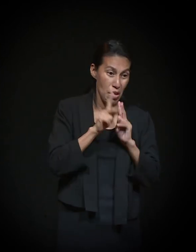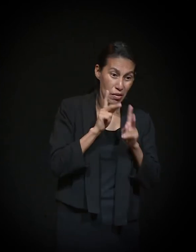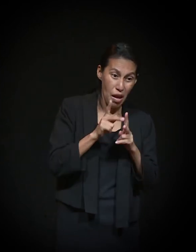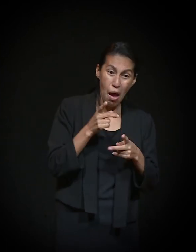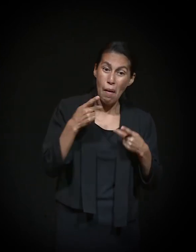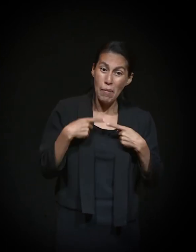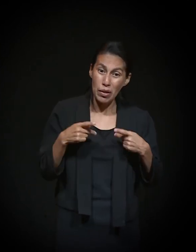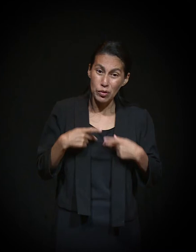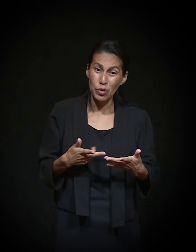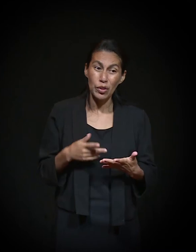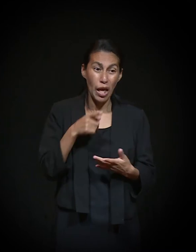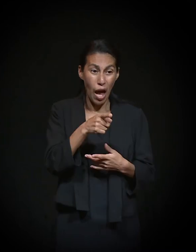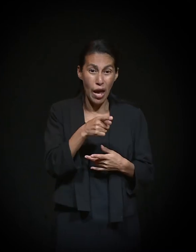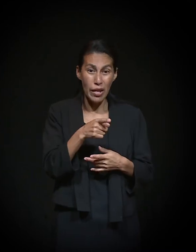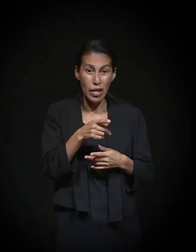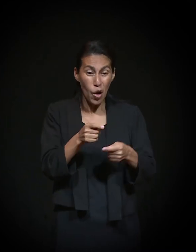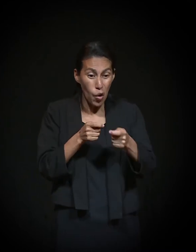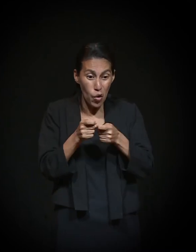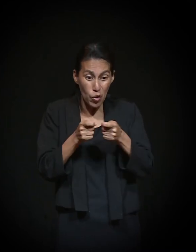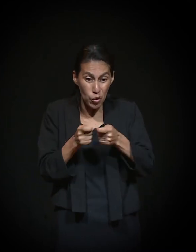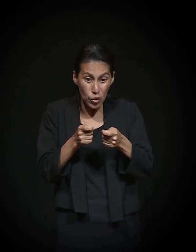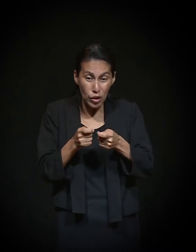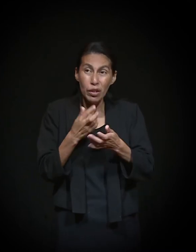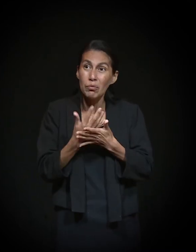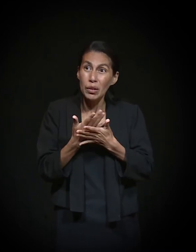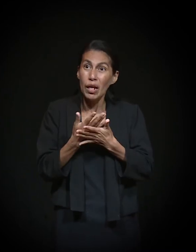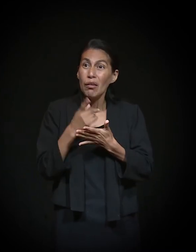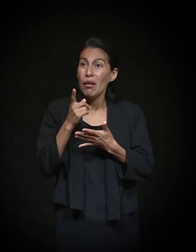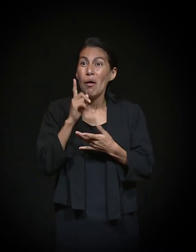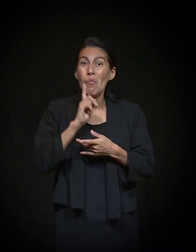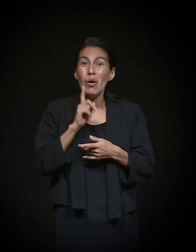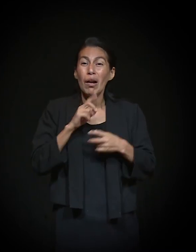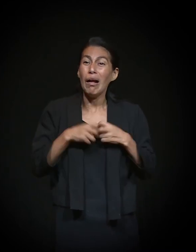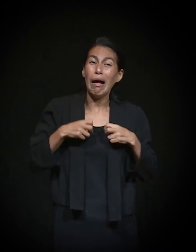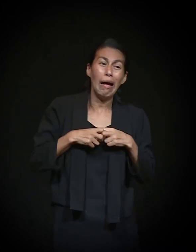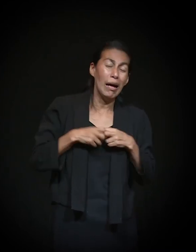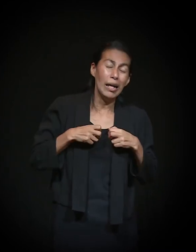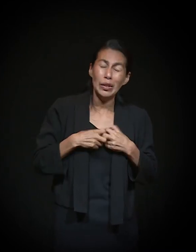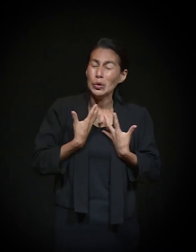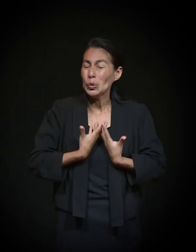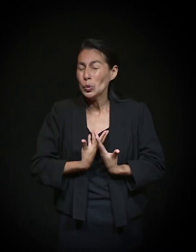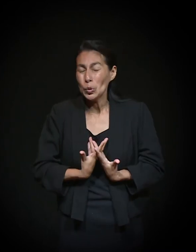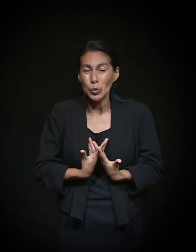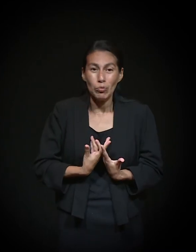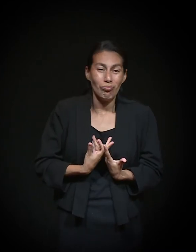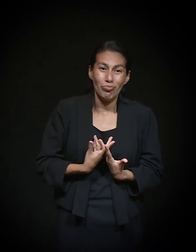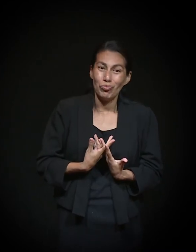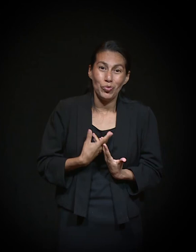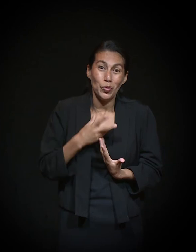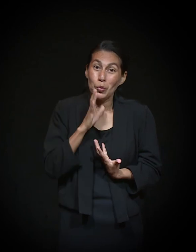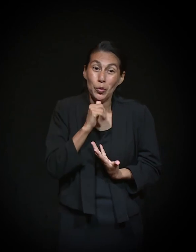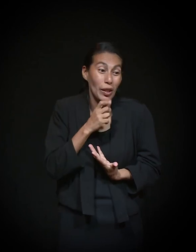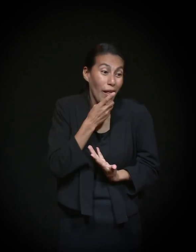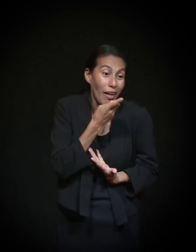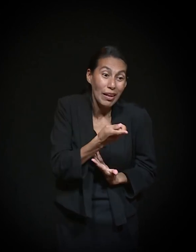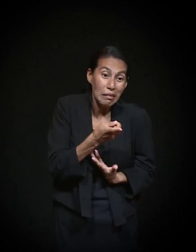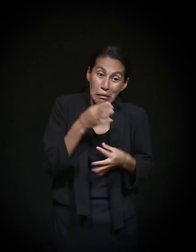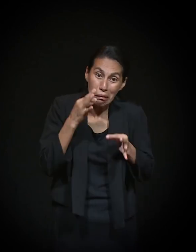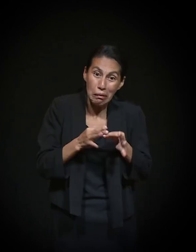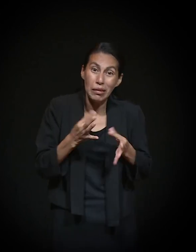No supo cómo empezar. Los de la torre de control no pudieron ayudarla para orientarla a